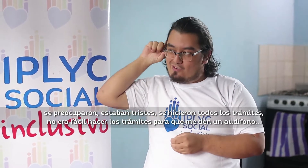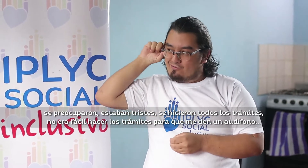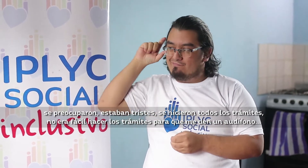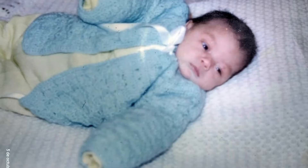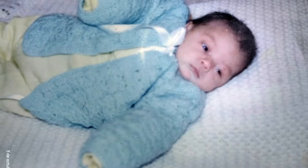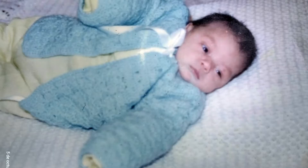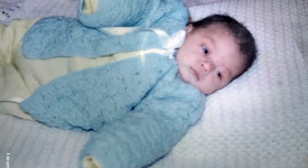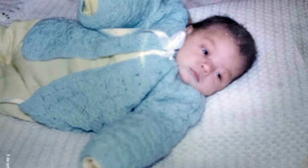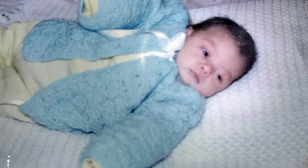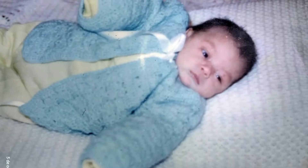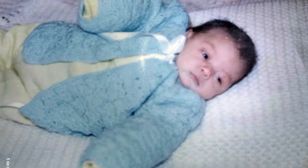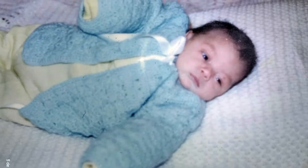audífono.